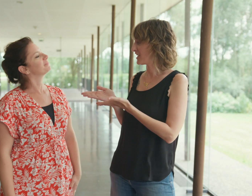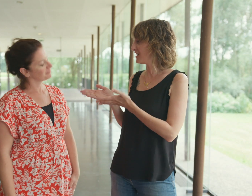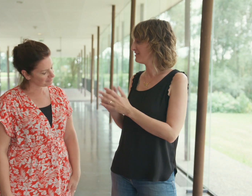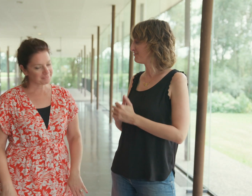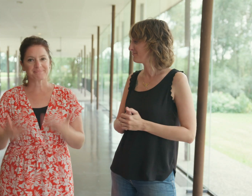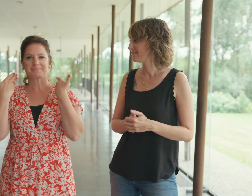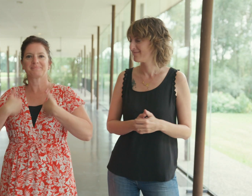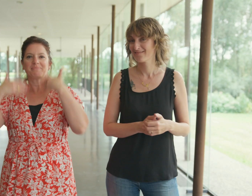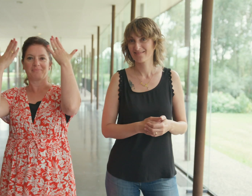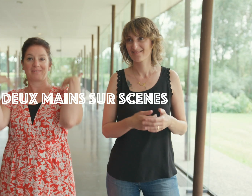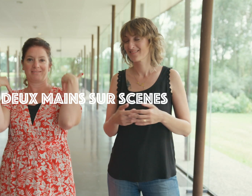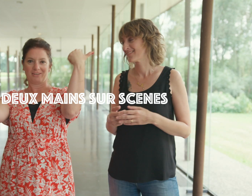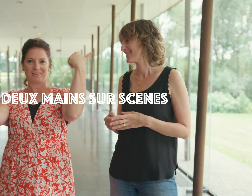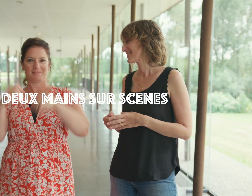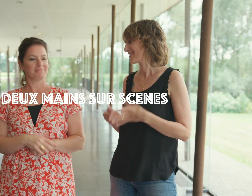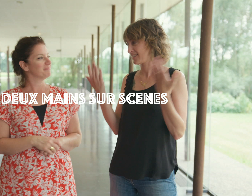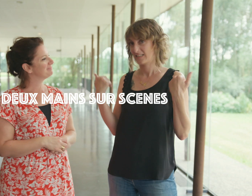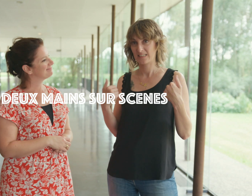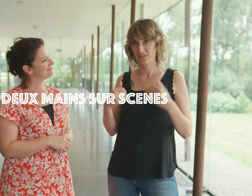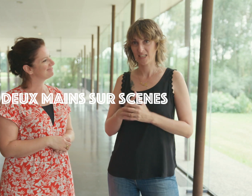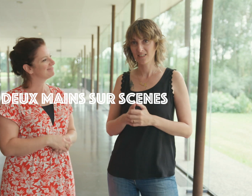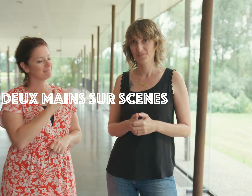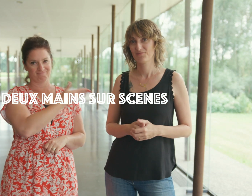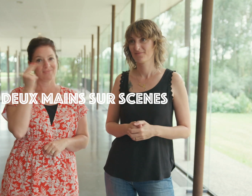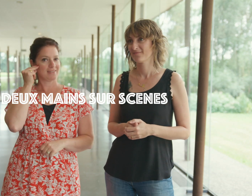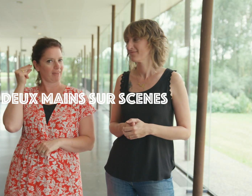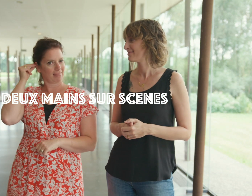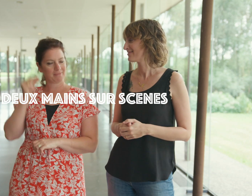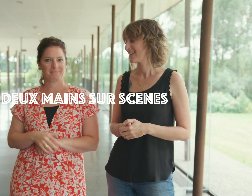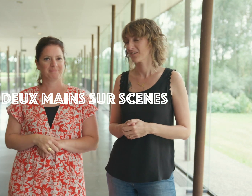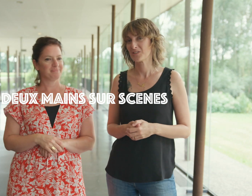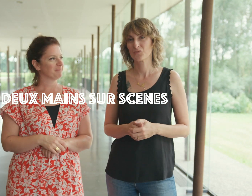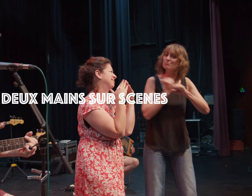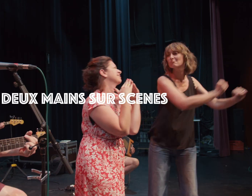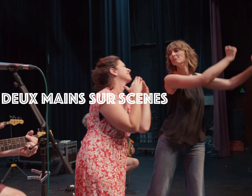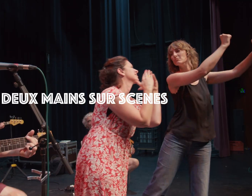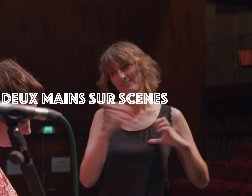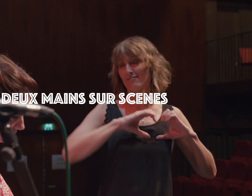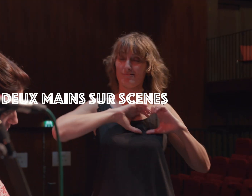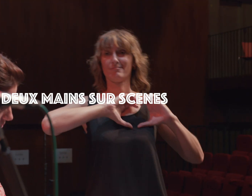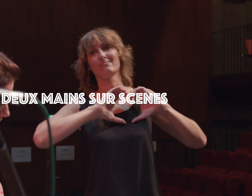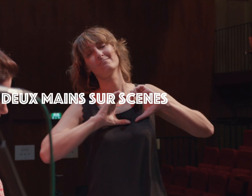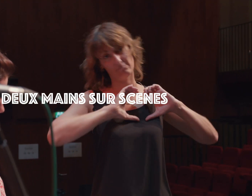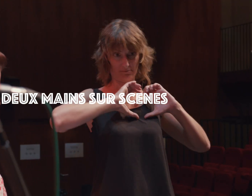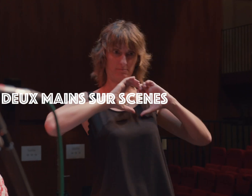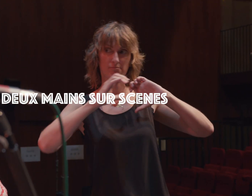marins qui meurent, plein de pierres et de drames aux premières lueurs. Mais dans le port d'Amsterdam, y a des marins